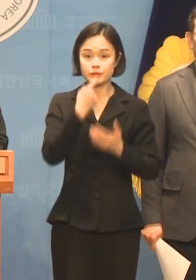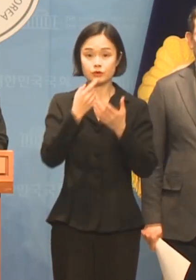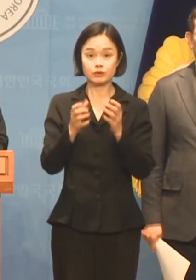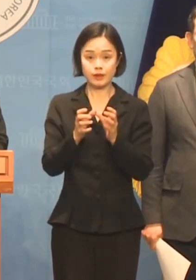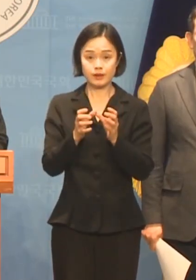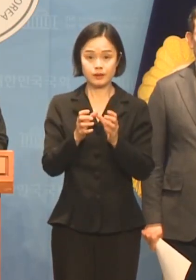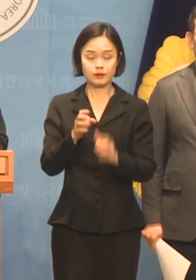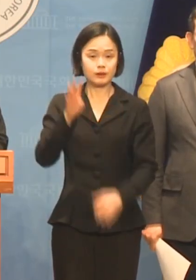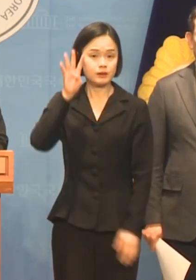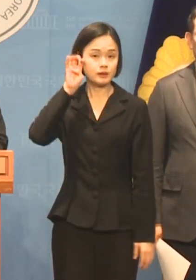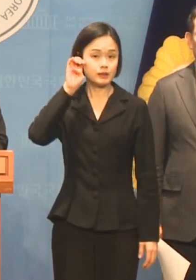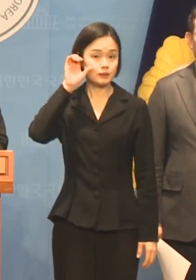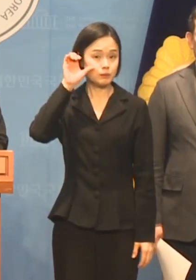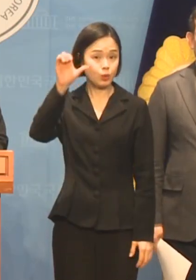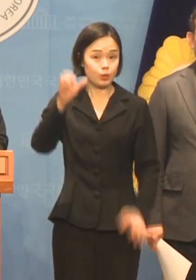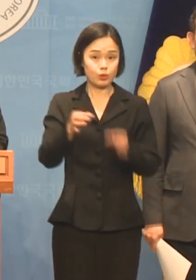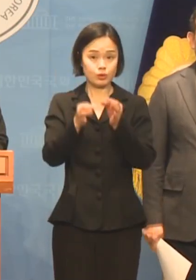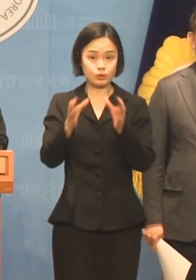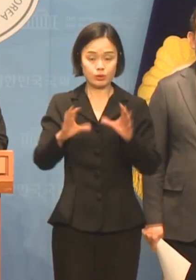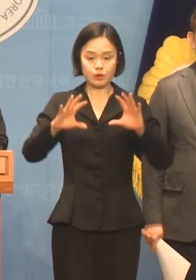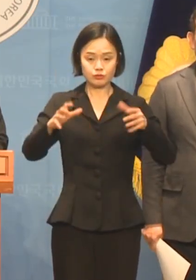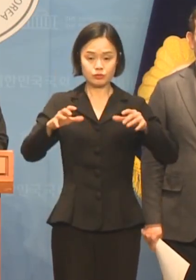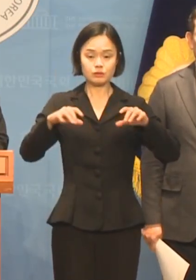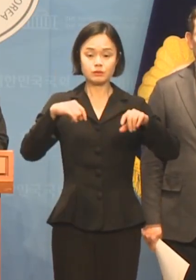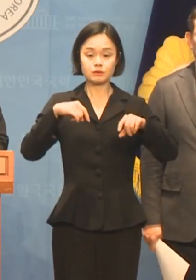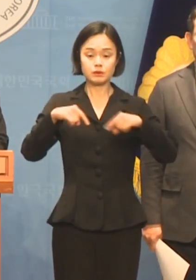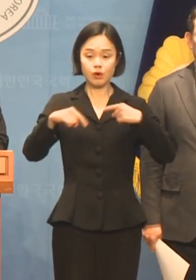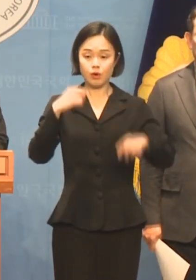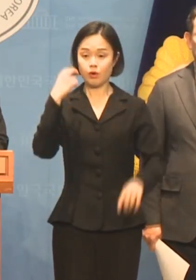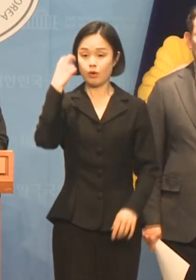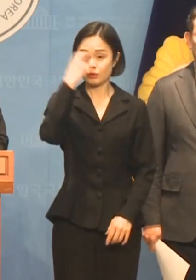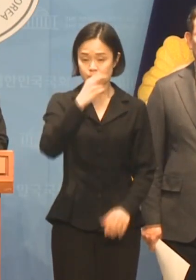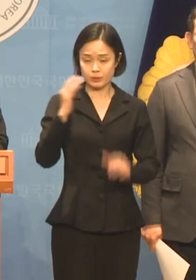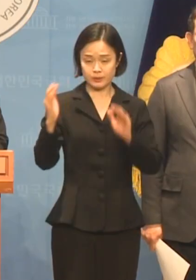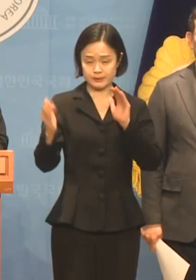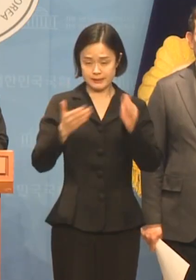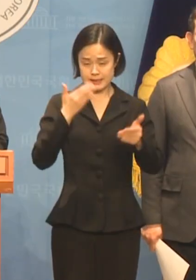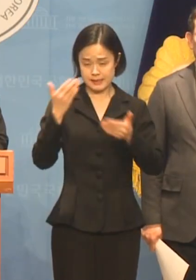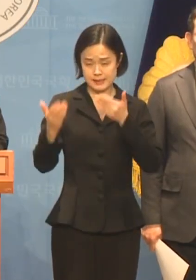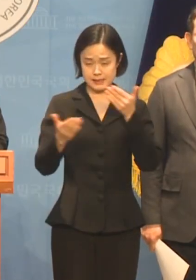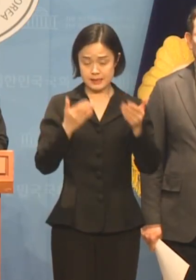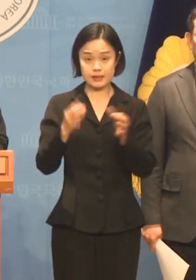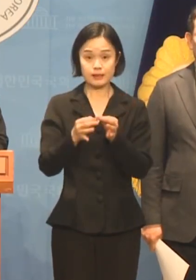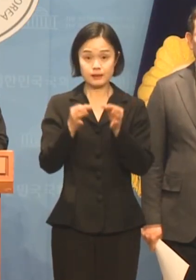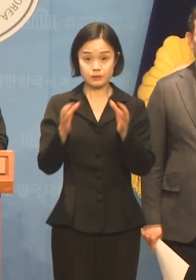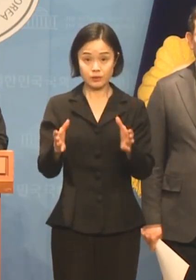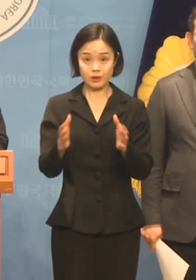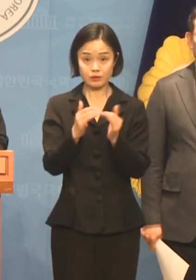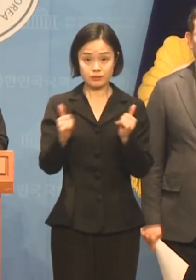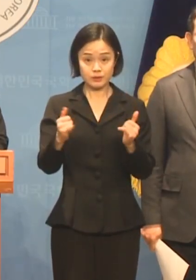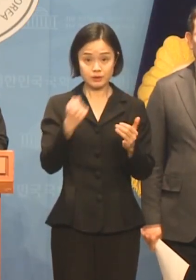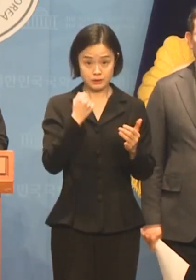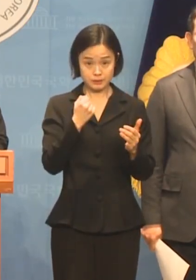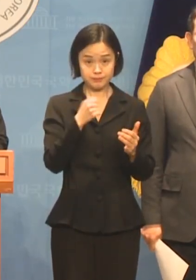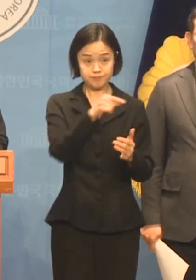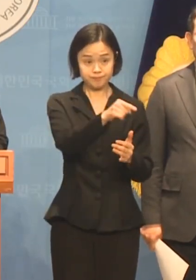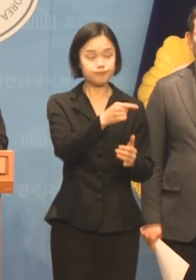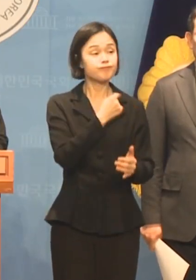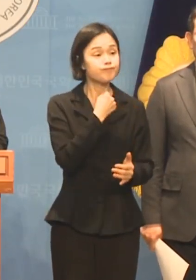45일간 국정조사를 하는 과정에서 국민의힘이 요구한 증인을 단 한